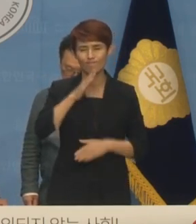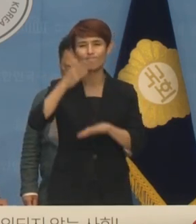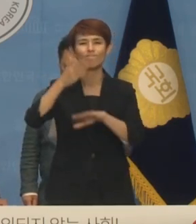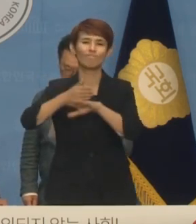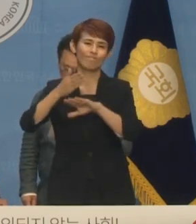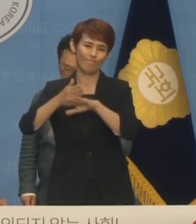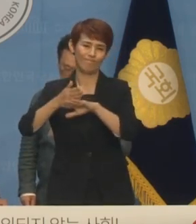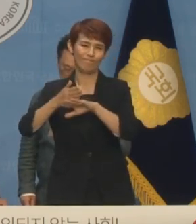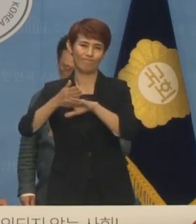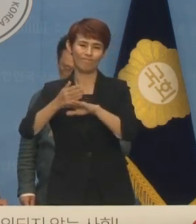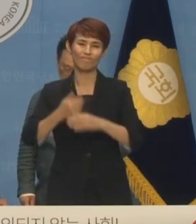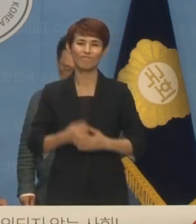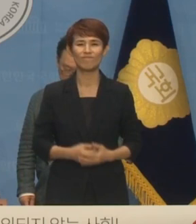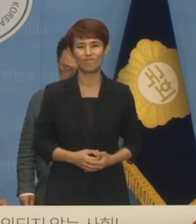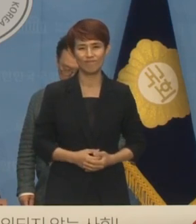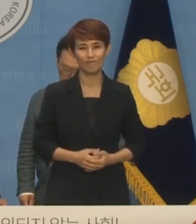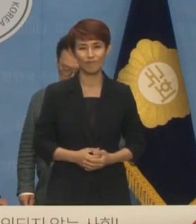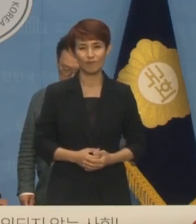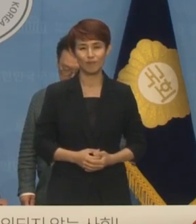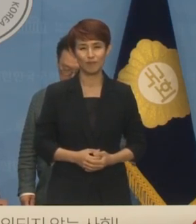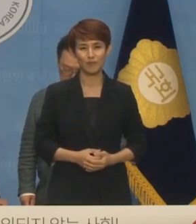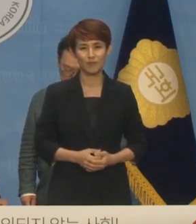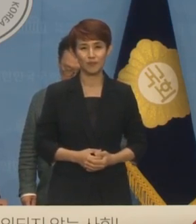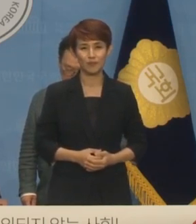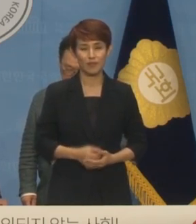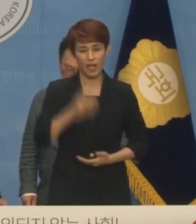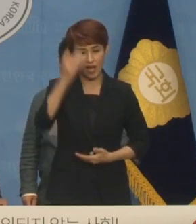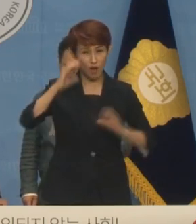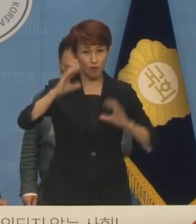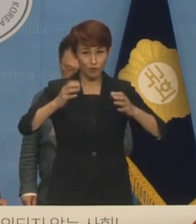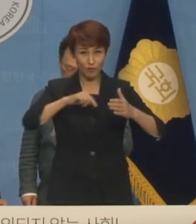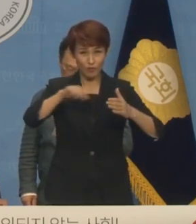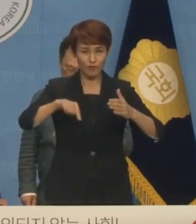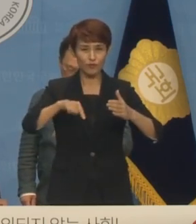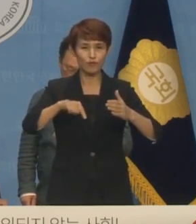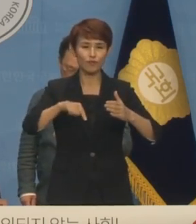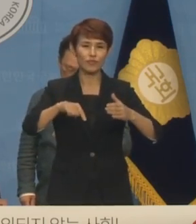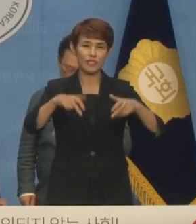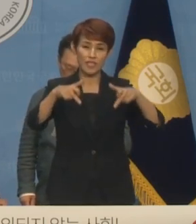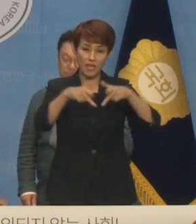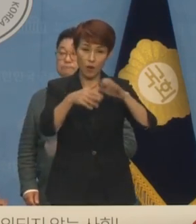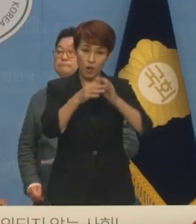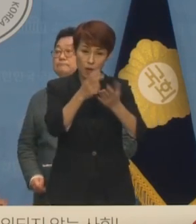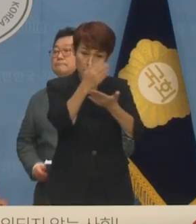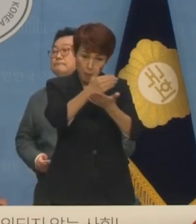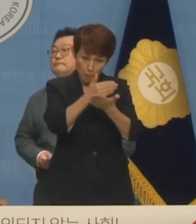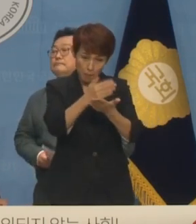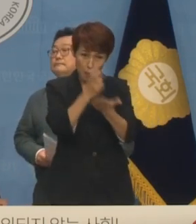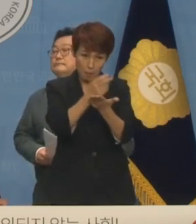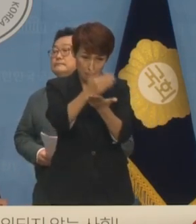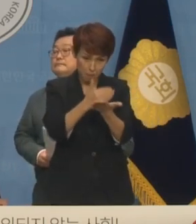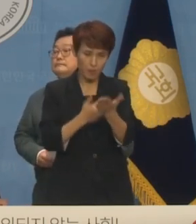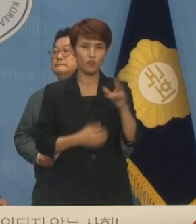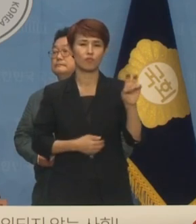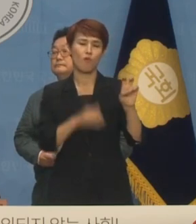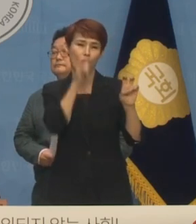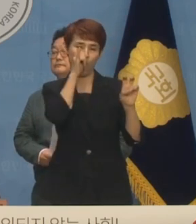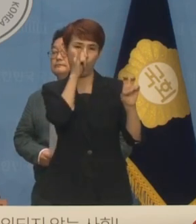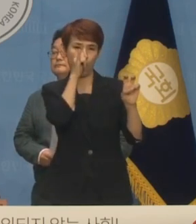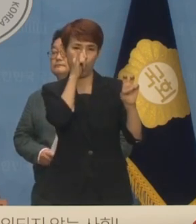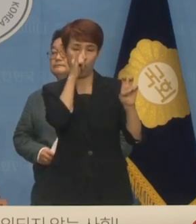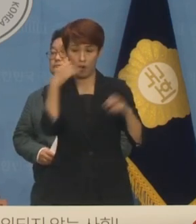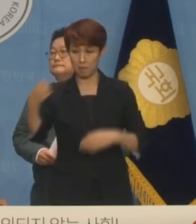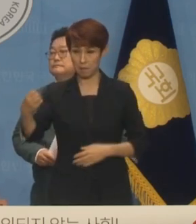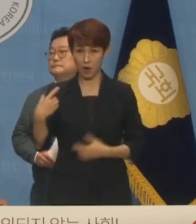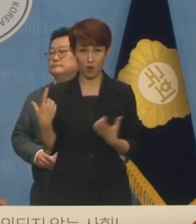감사드리며 경의를 표합니다. 우리나라에는 약 20개의 장애 관련 법률이 있습니다. 앞서 의원님께서